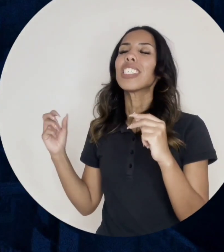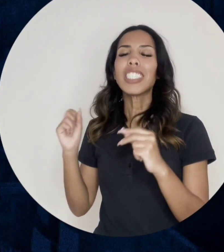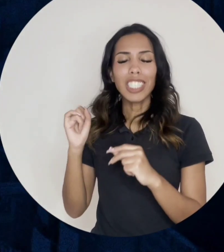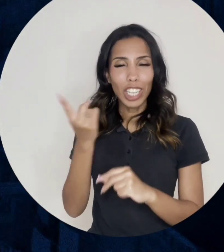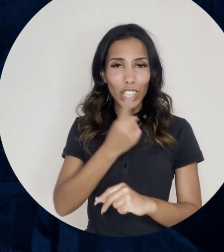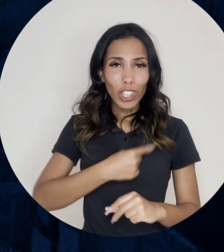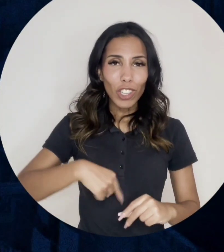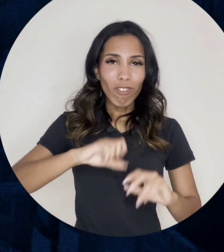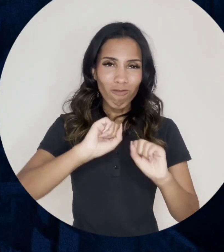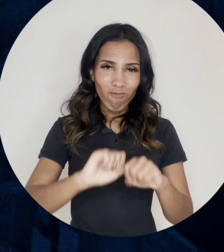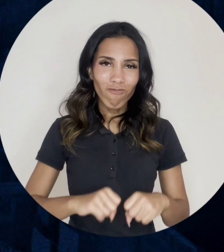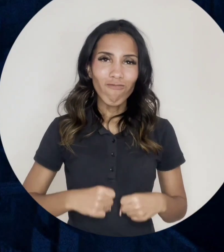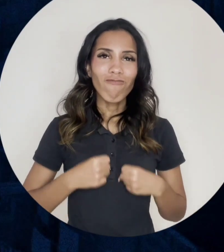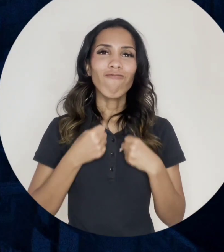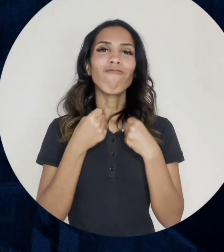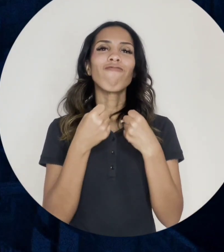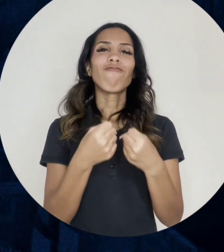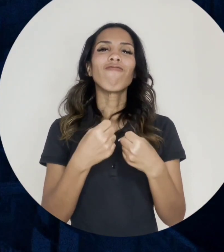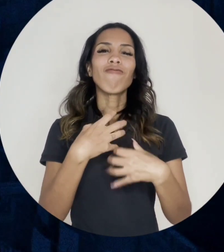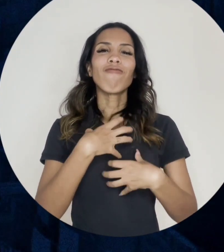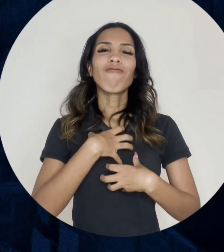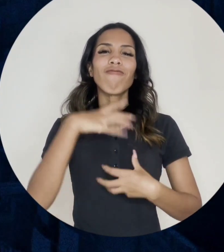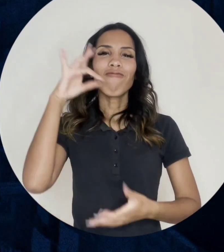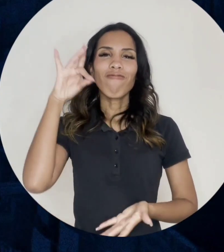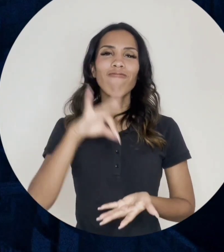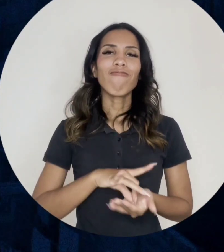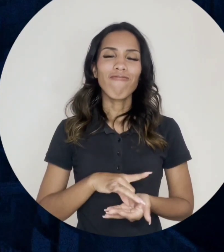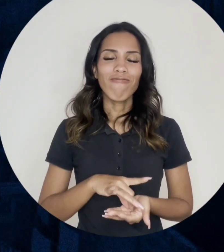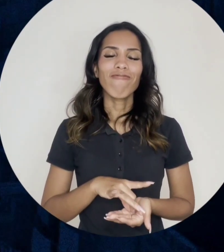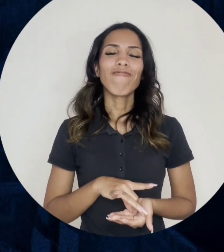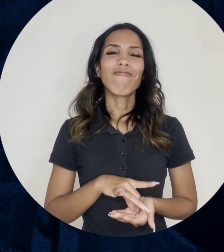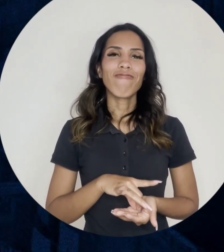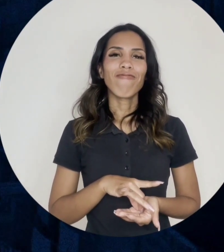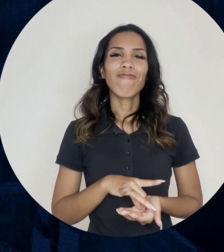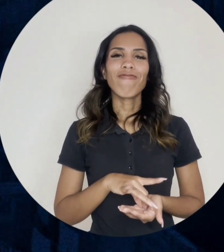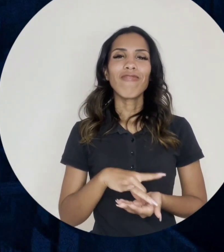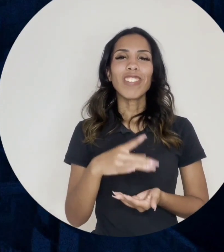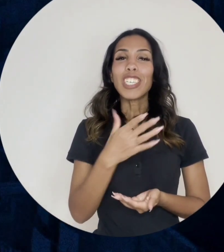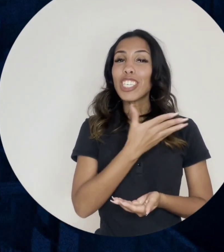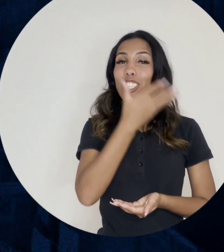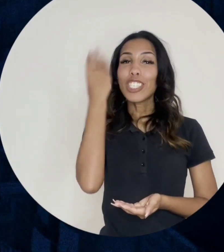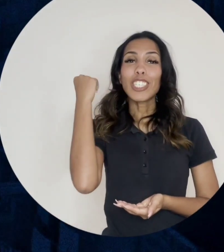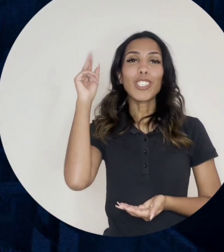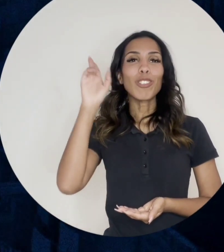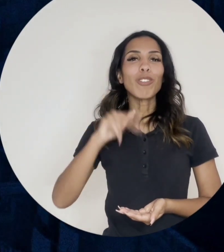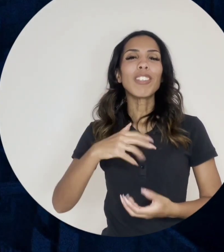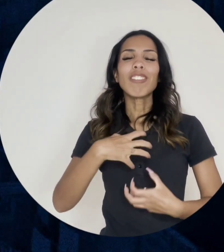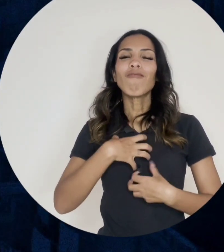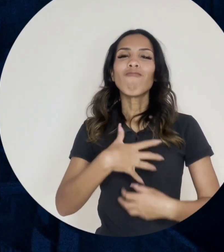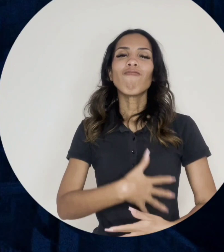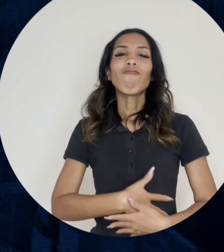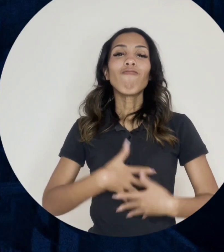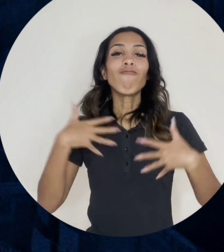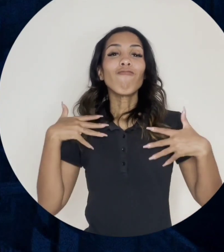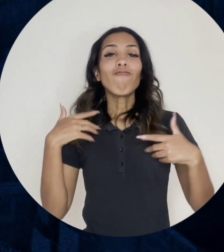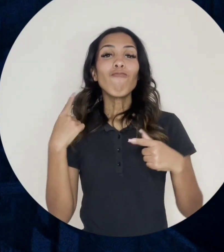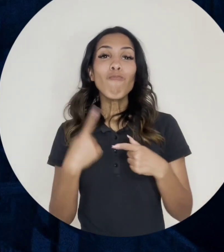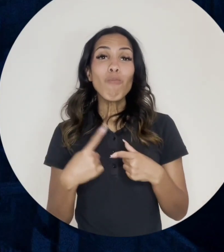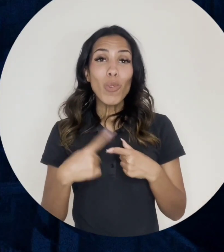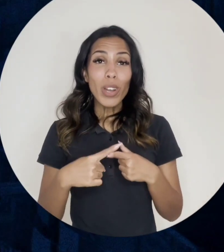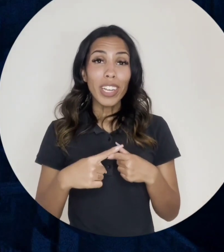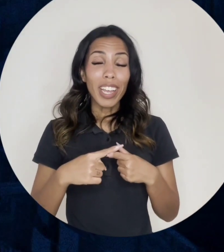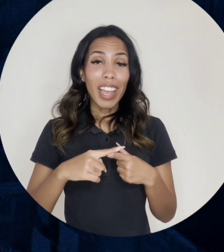se a pessoa realmente sentir sinceridade, não vai esquecer nunca. E isso me dá orgulho, porque eu vejo